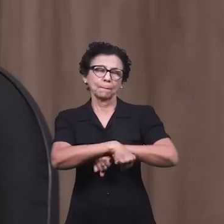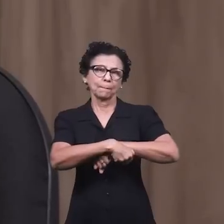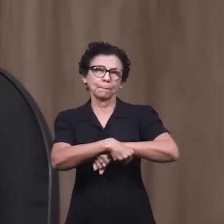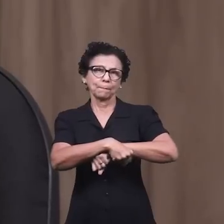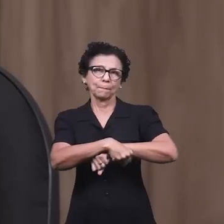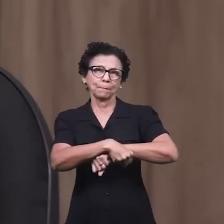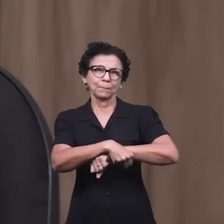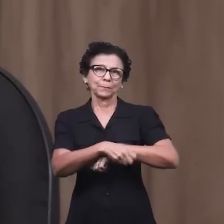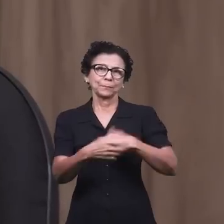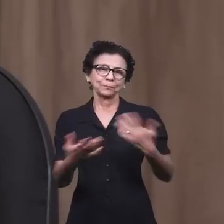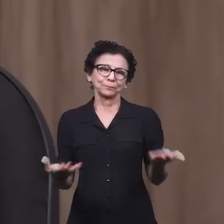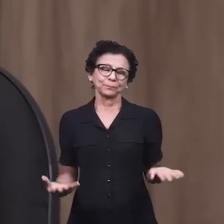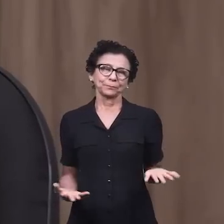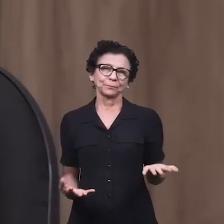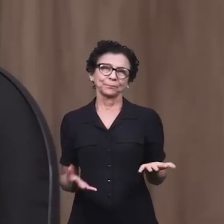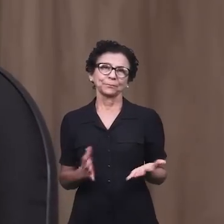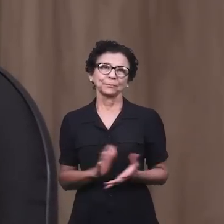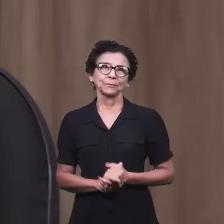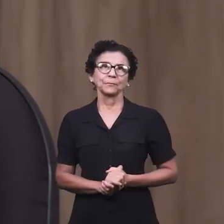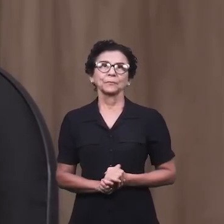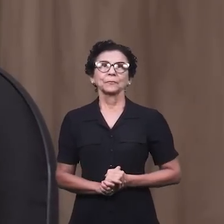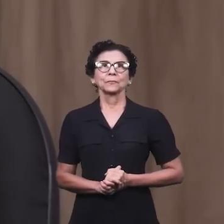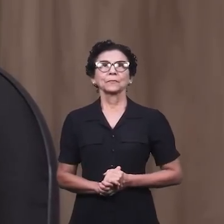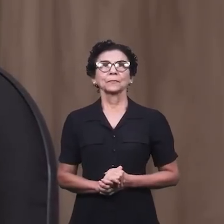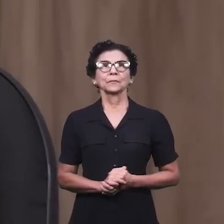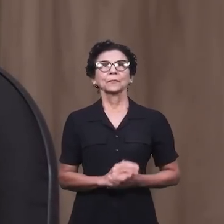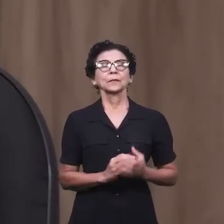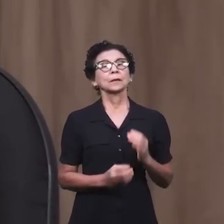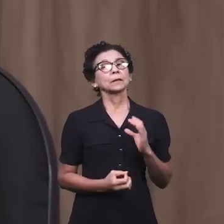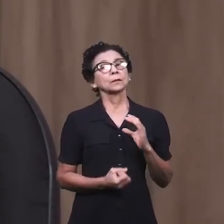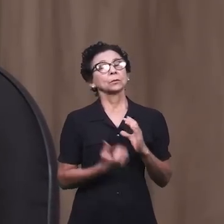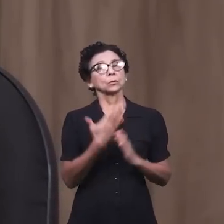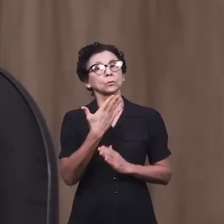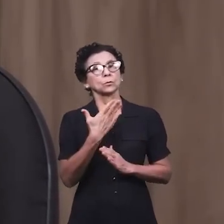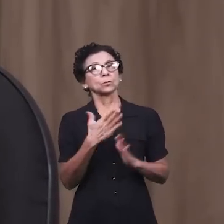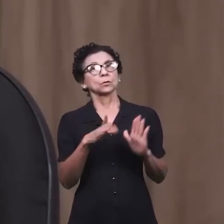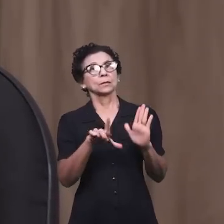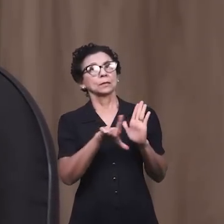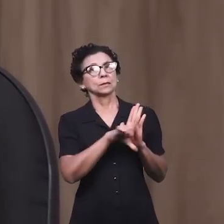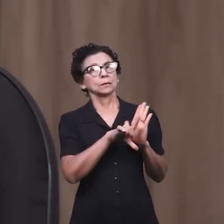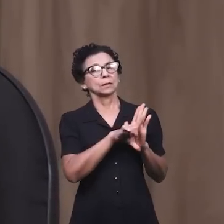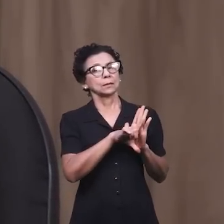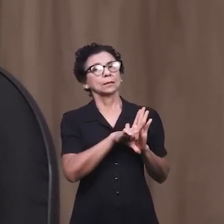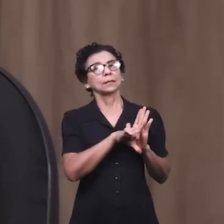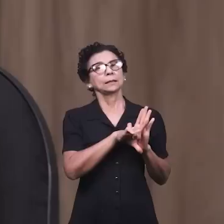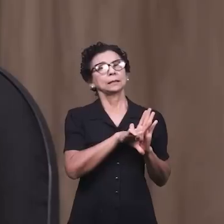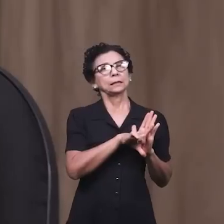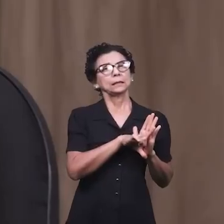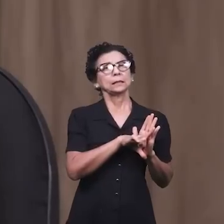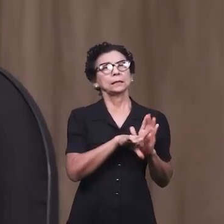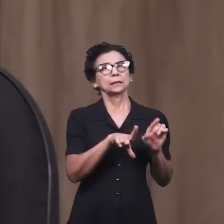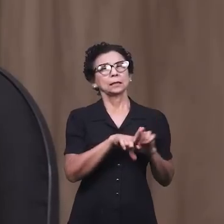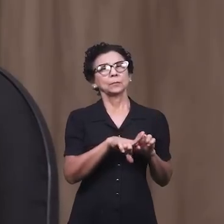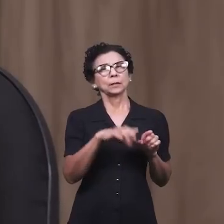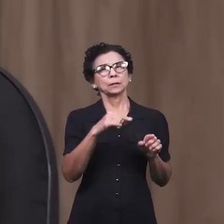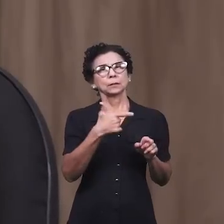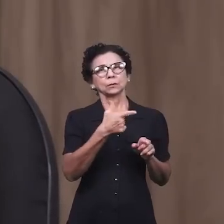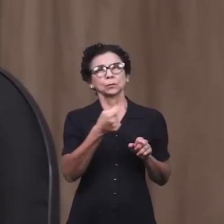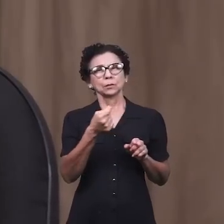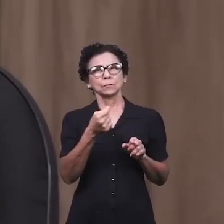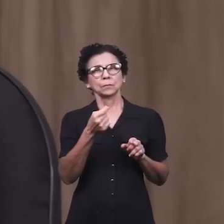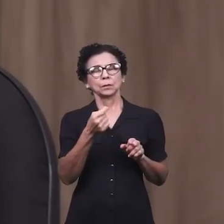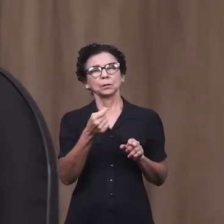presas. Então, com o surgimento, né, a liberação da lei, e depois em 2005 veio o